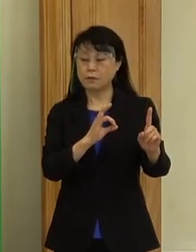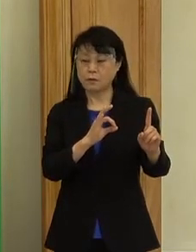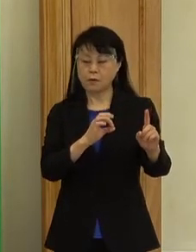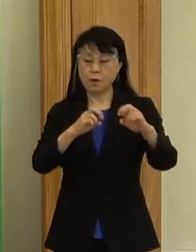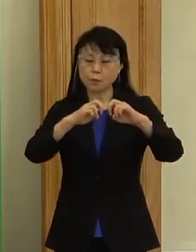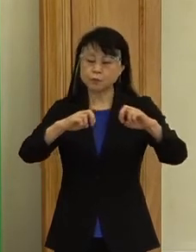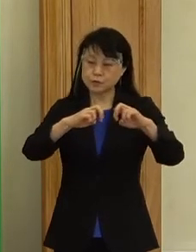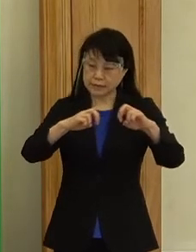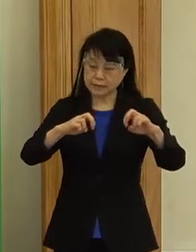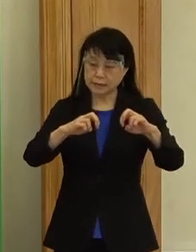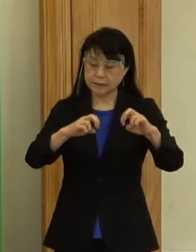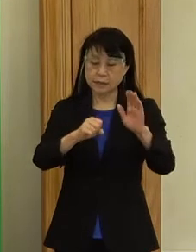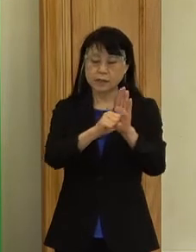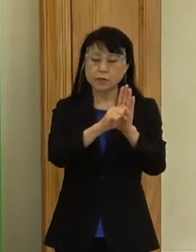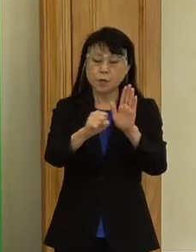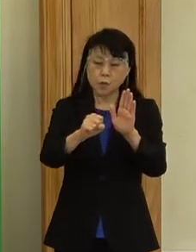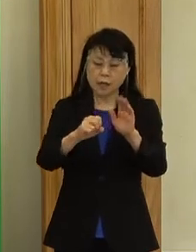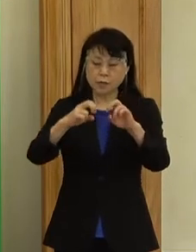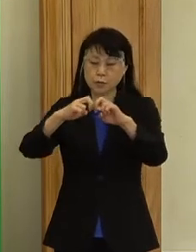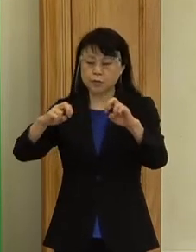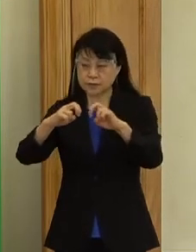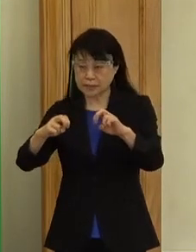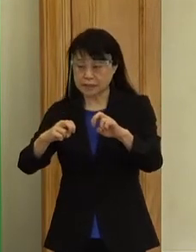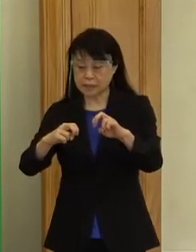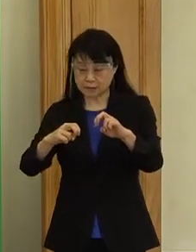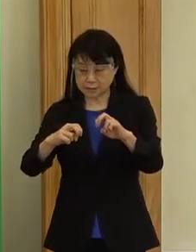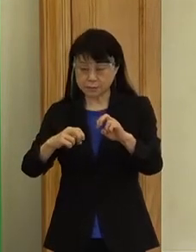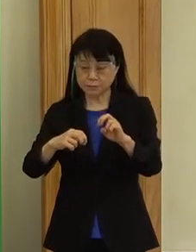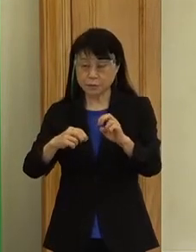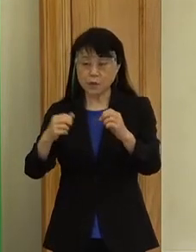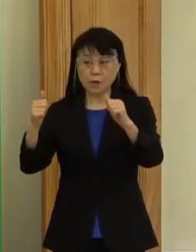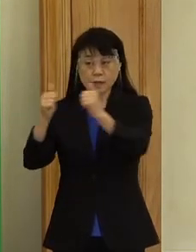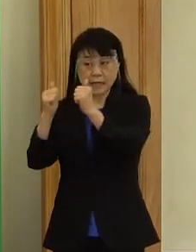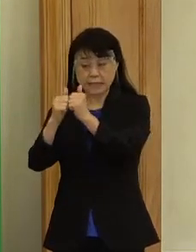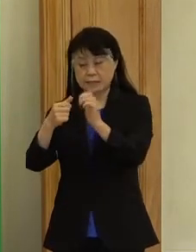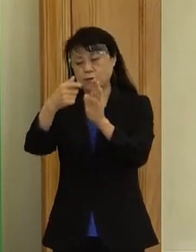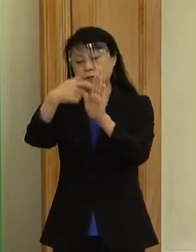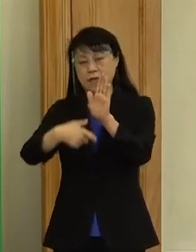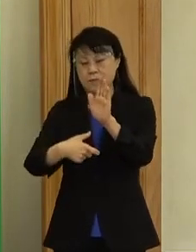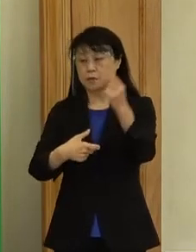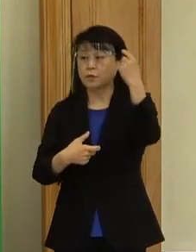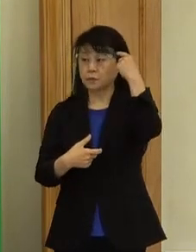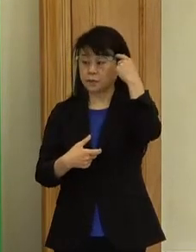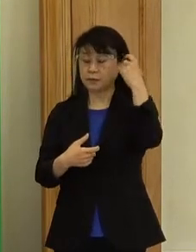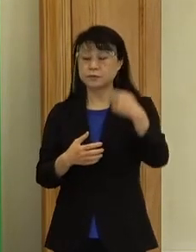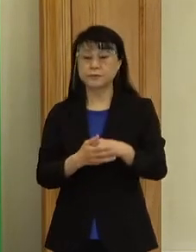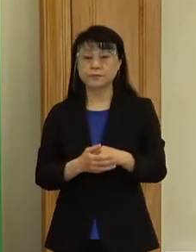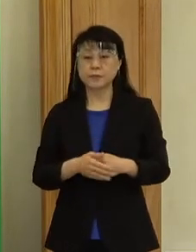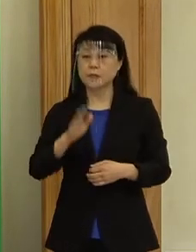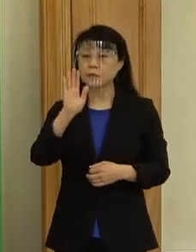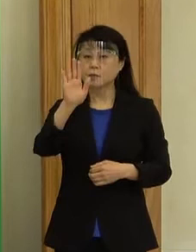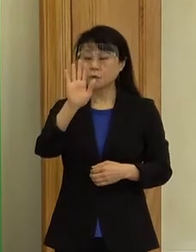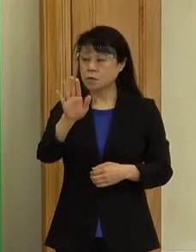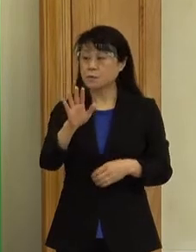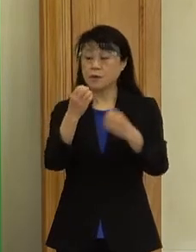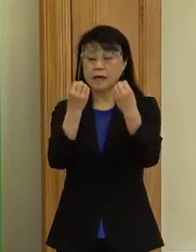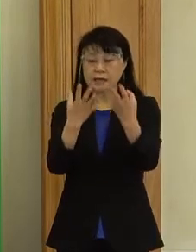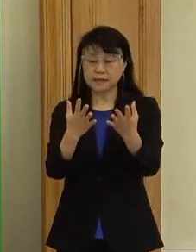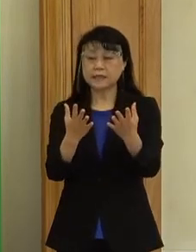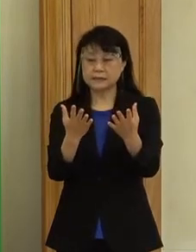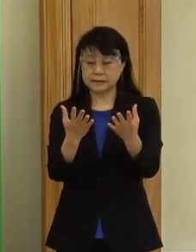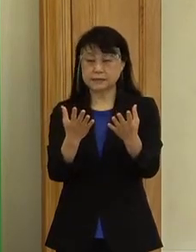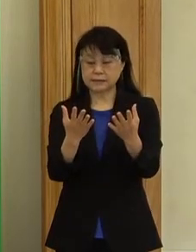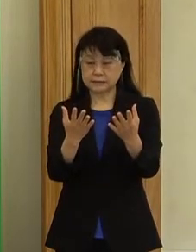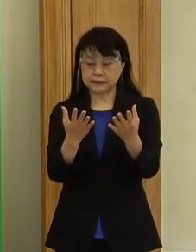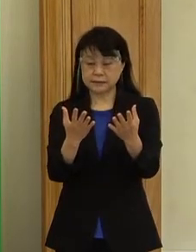分析、効果の分析なども一つのテーマだというふうに理解をしておりますが、まあ、今後もやはり新しい波が